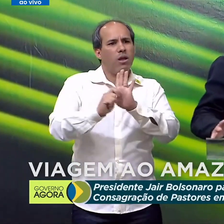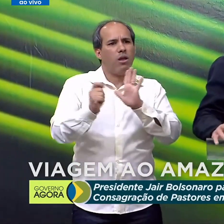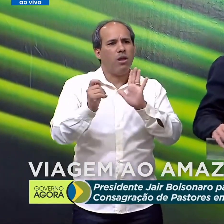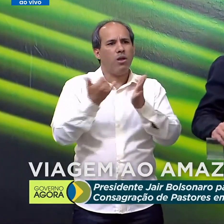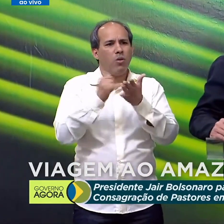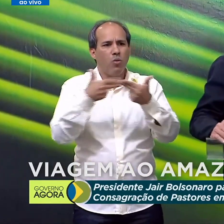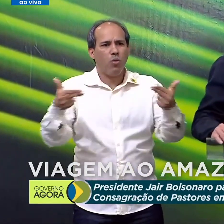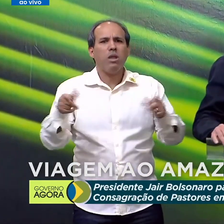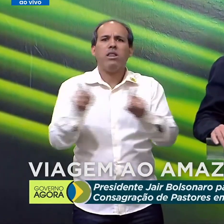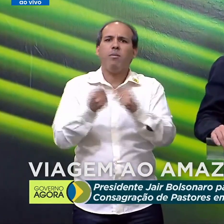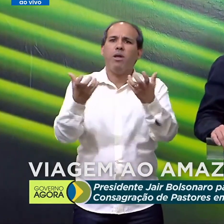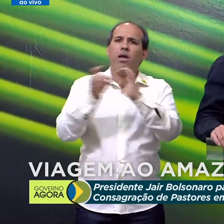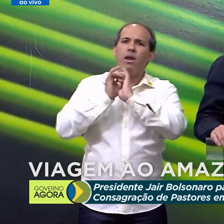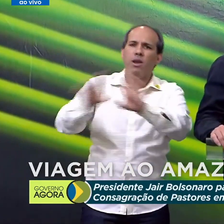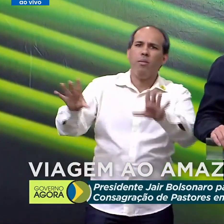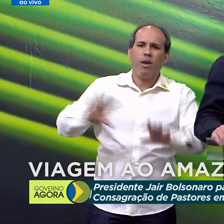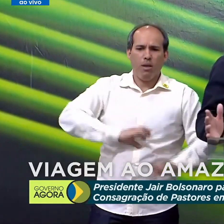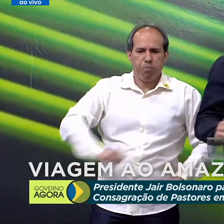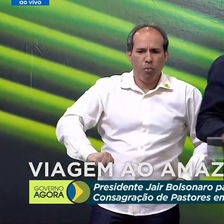aborto,